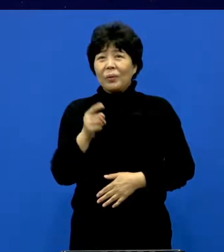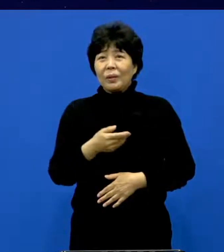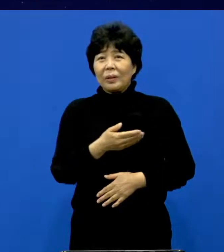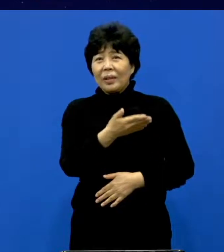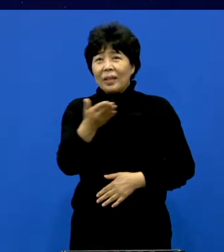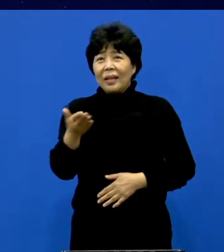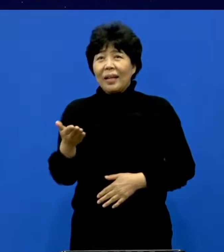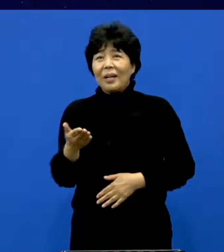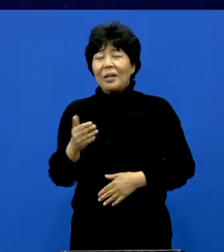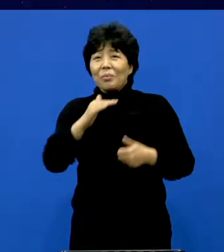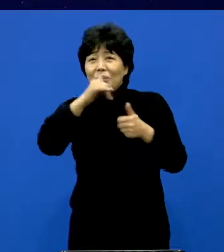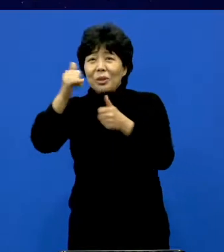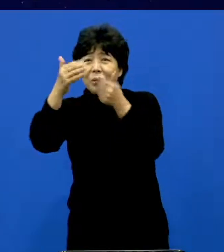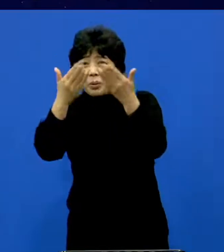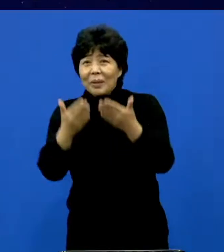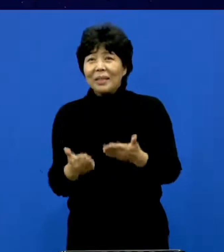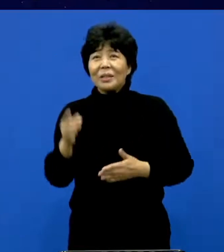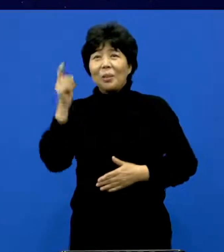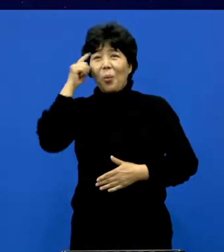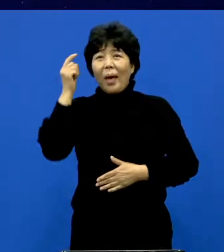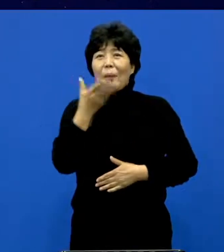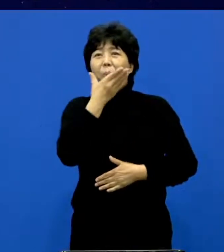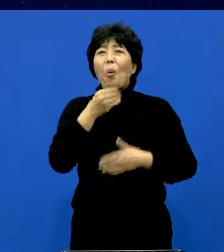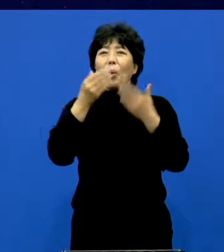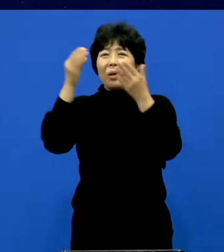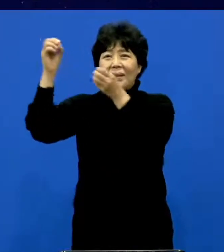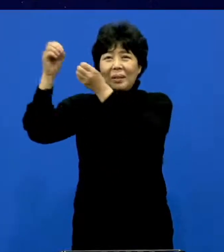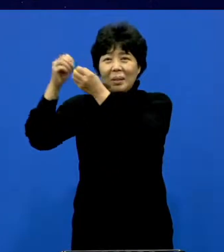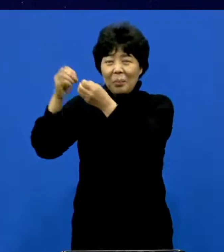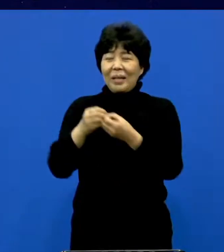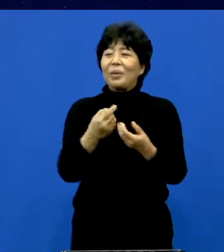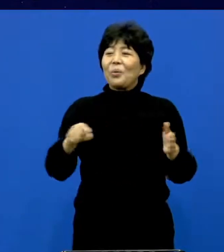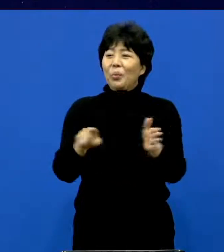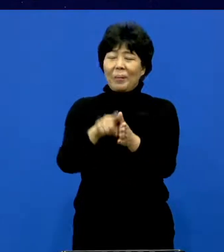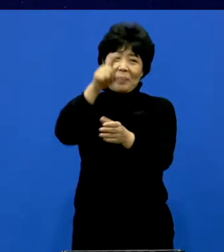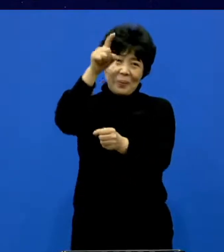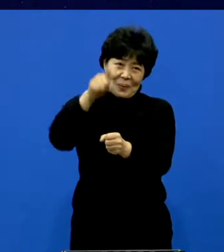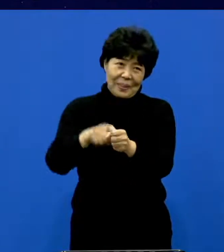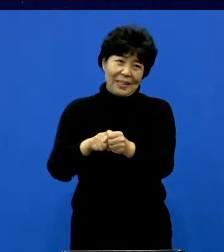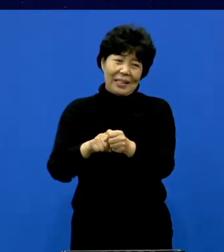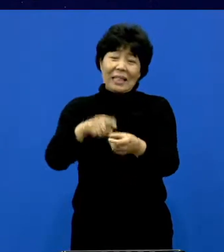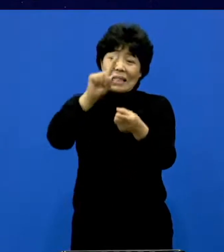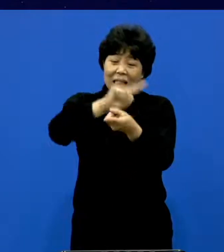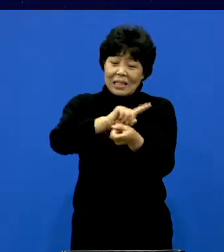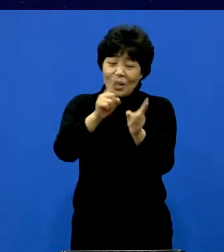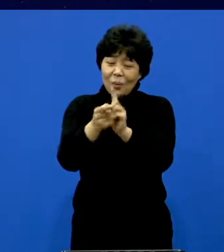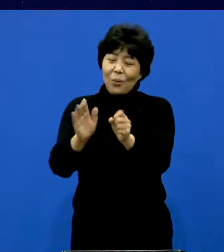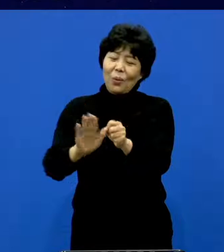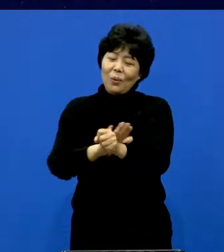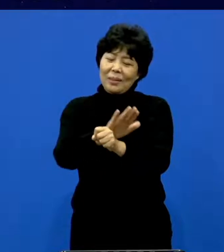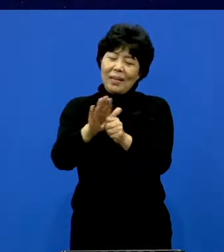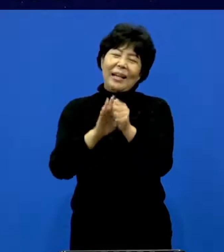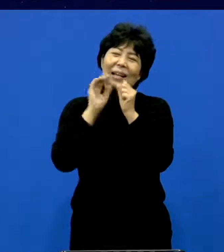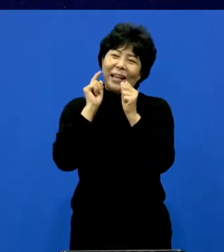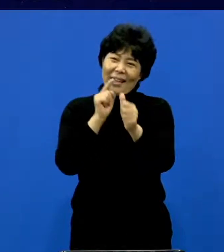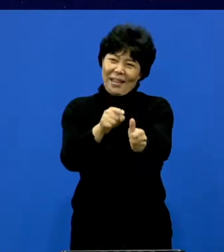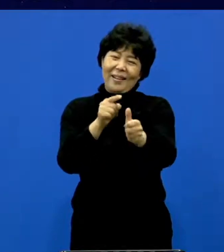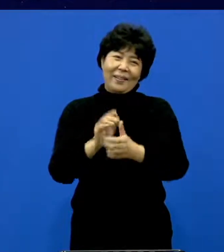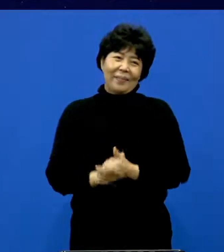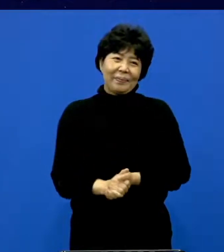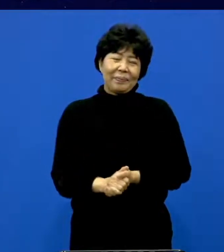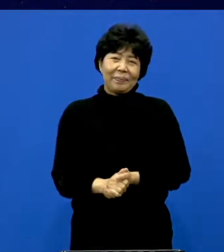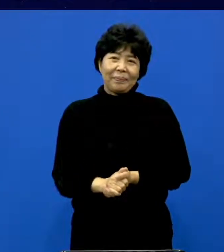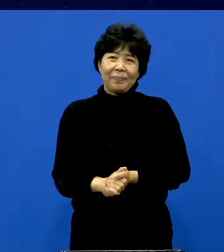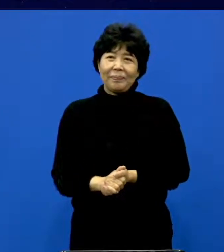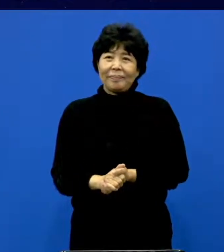이는 복을 이어받게 하려 하심이라. 요약을 하면 이겁니다. 서로 사랑해라. 서로 사랑해라. 이것은